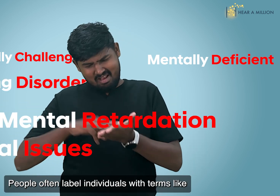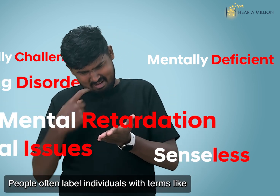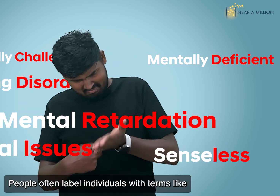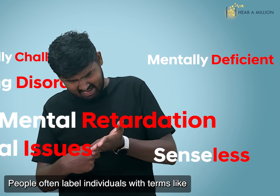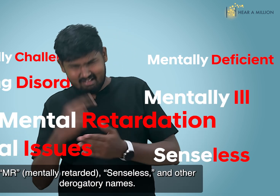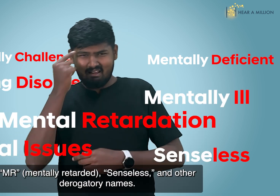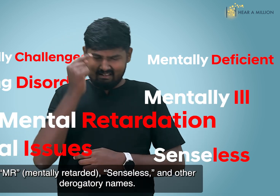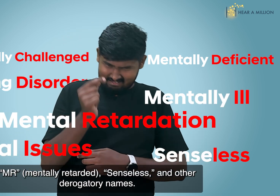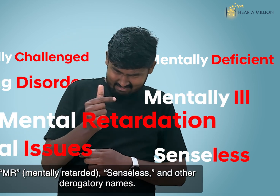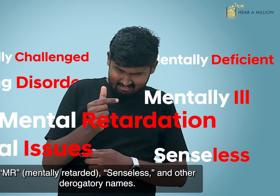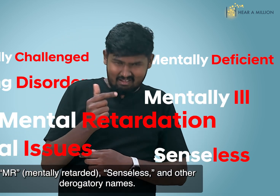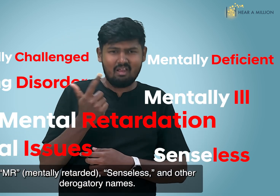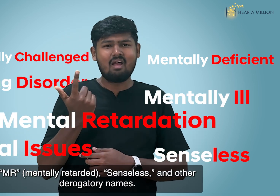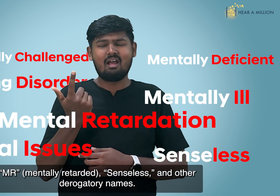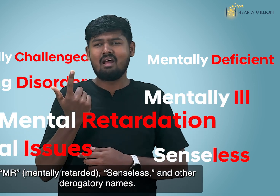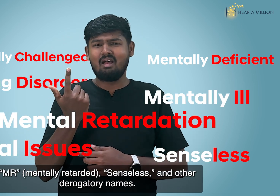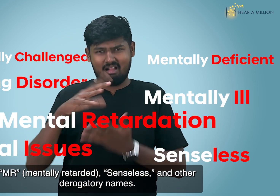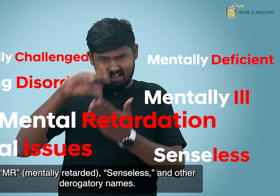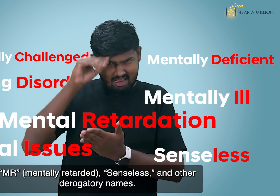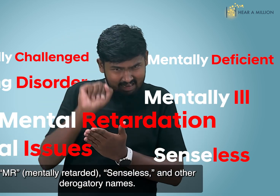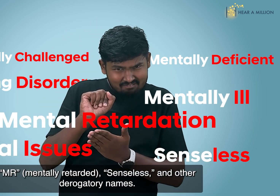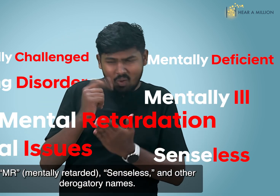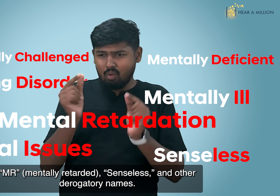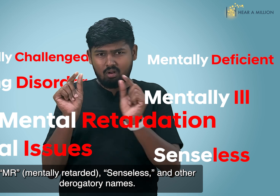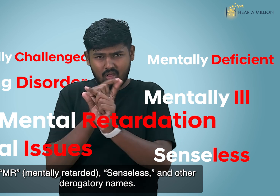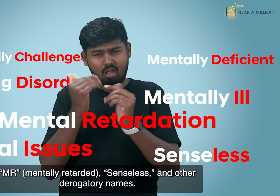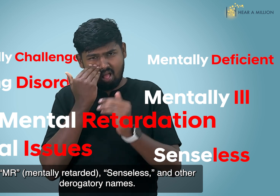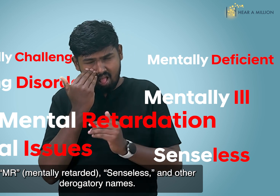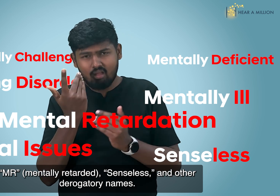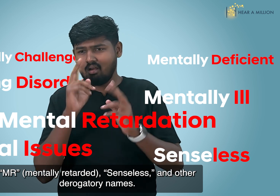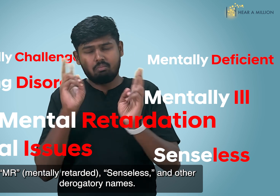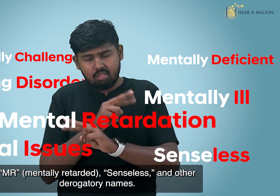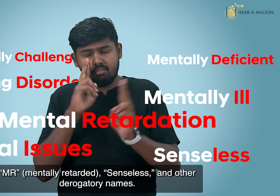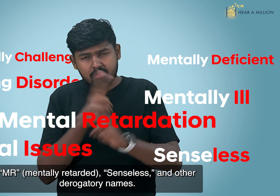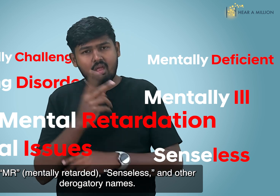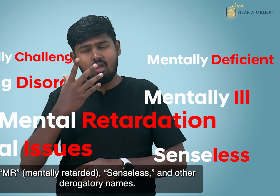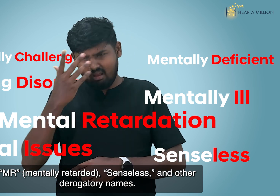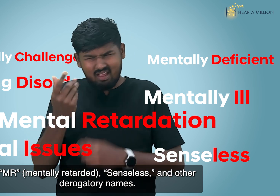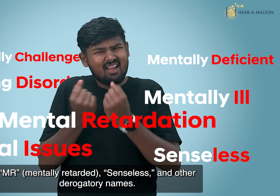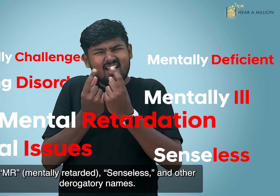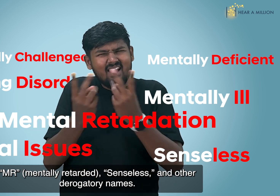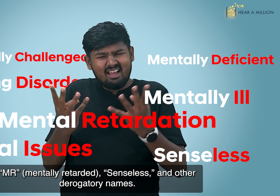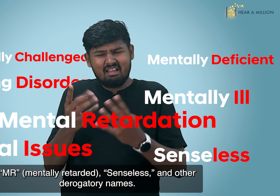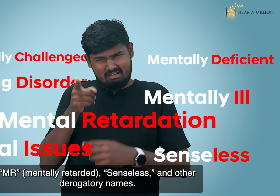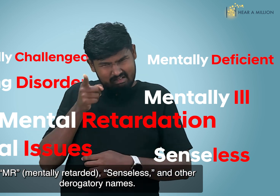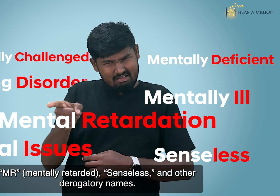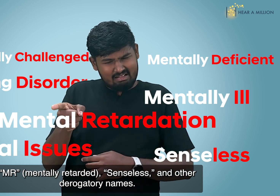को MR, मेंटली रिटार्ड, दिमागी मूर्ख और अन्य अपमानजनक नामों से